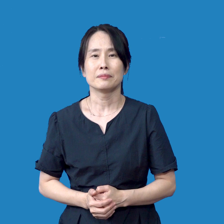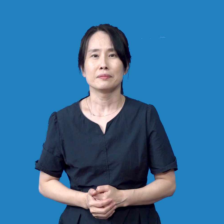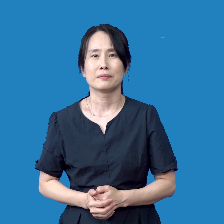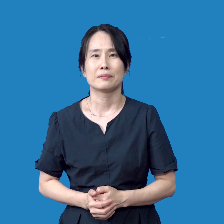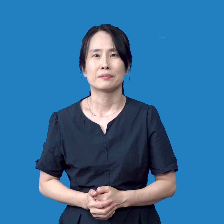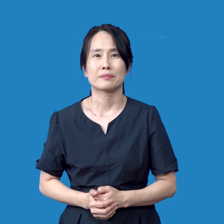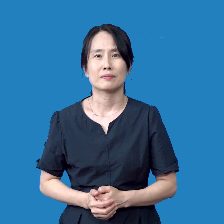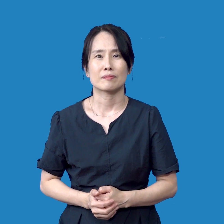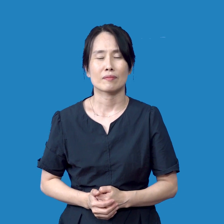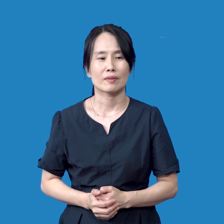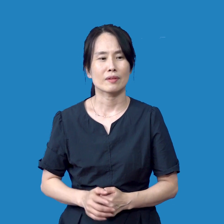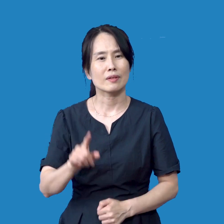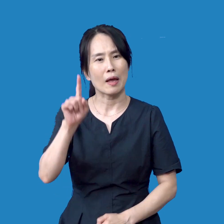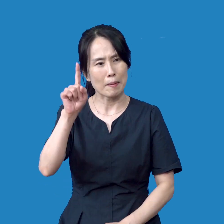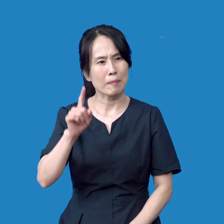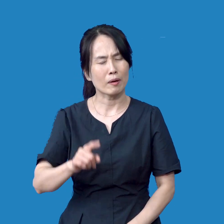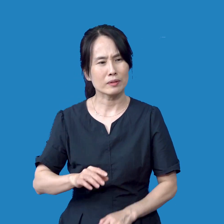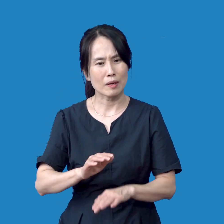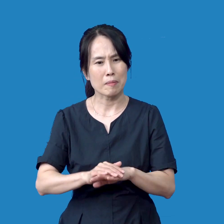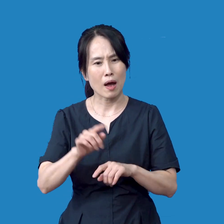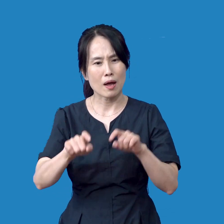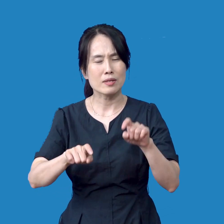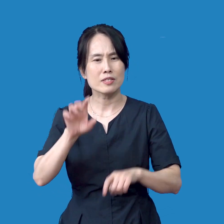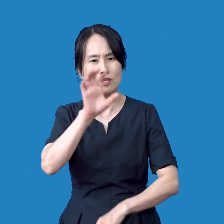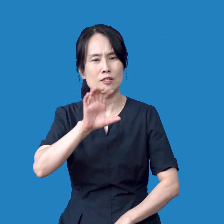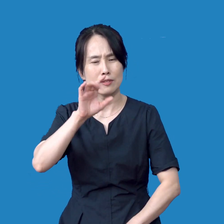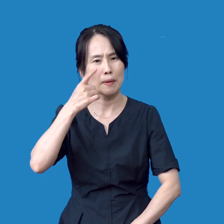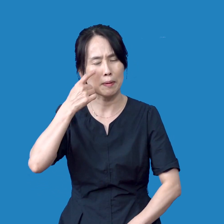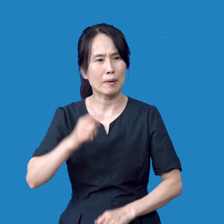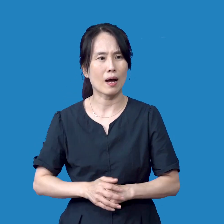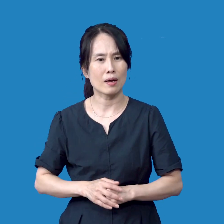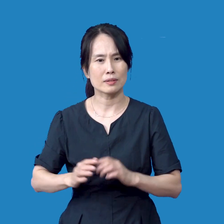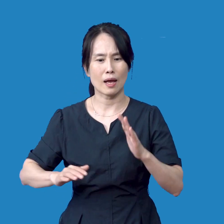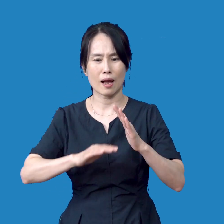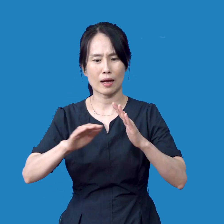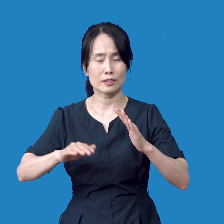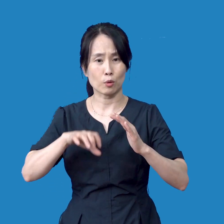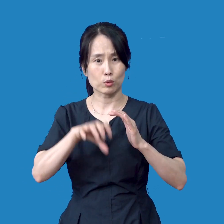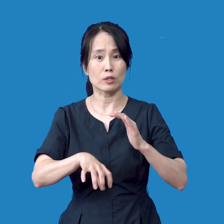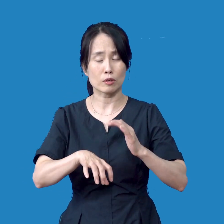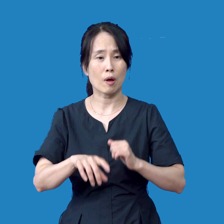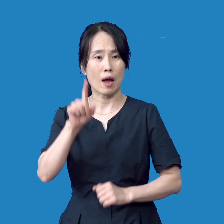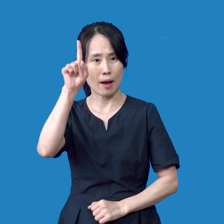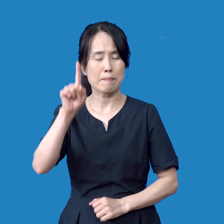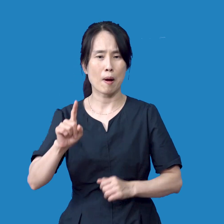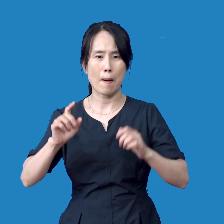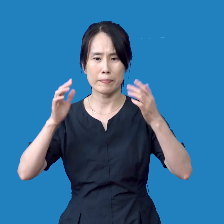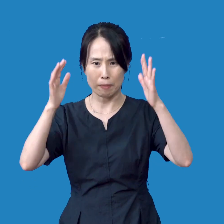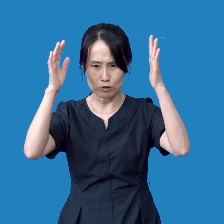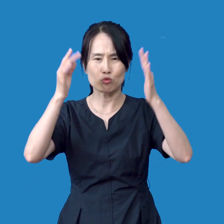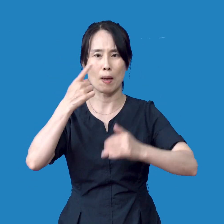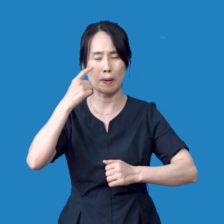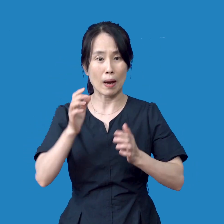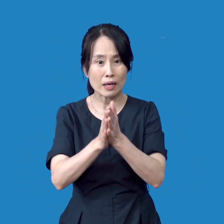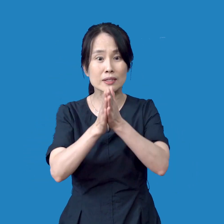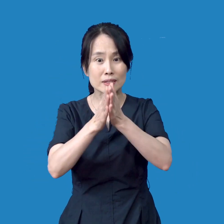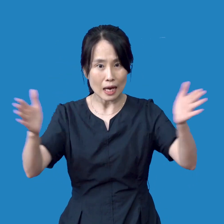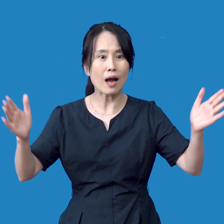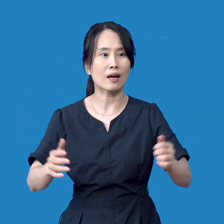이렇게 말할 때는 꼭 한번 실습을, 연습을 해야 됩니다. 자, 가정에서라도 한번 박수 쳐보십시오.